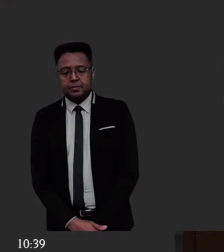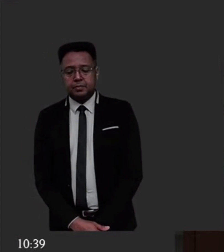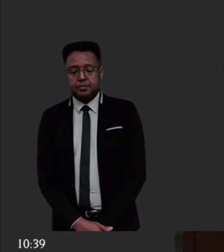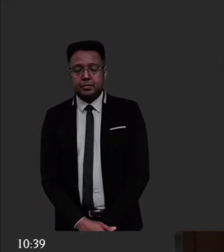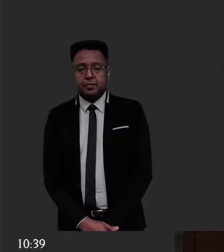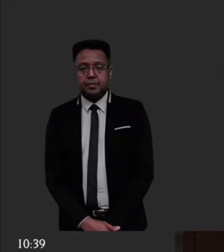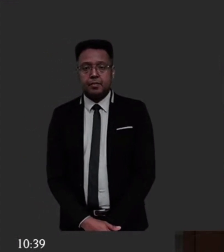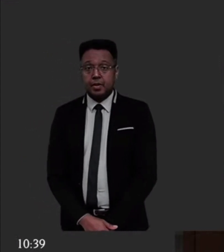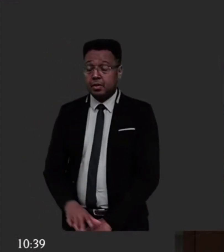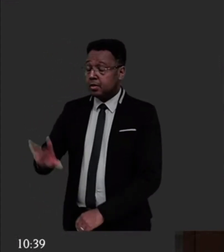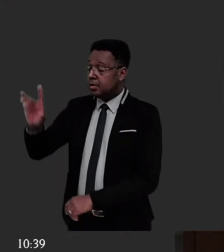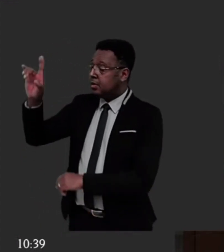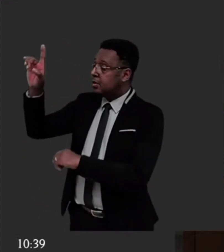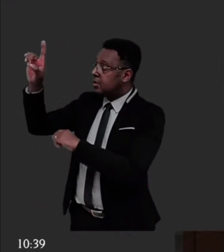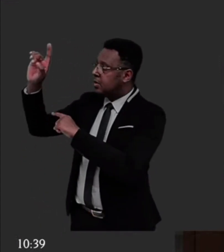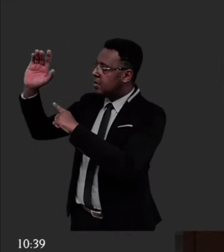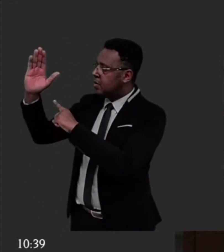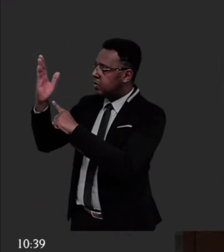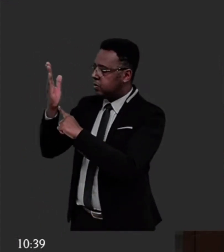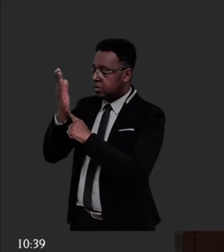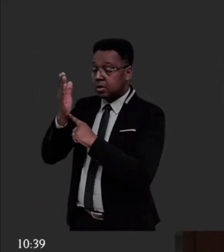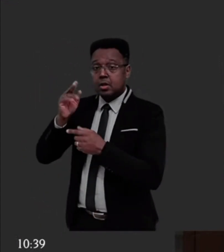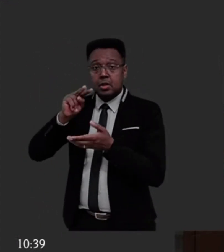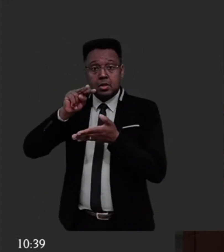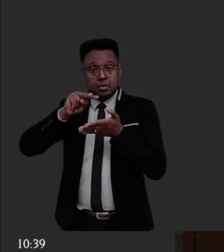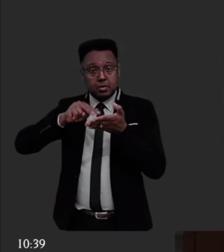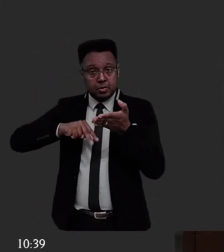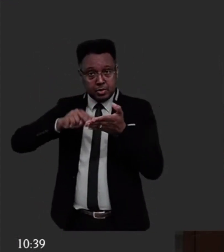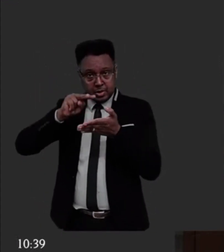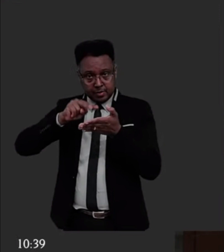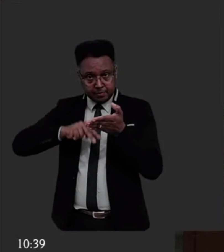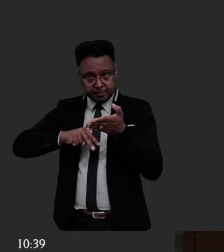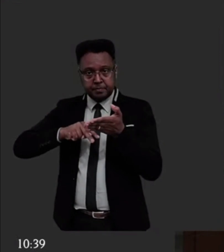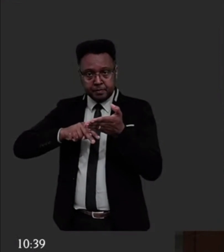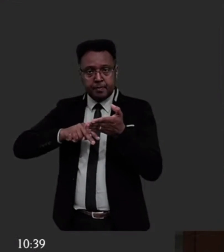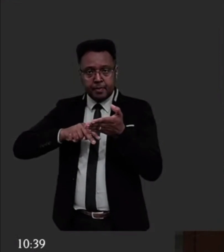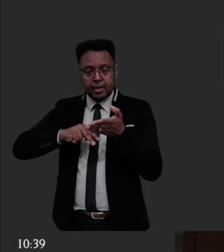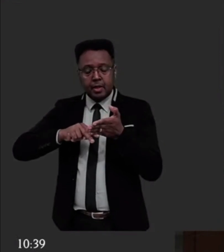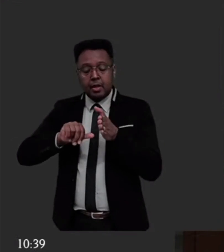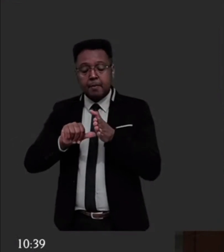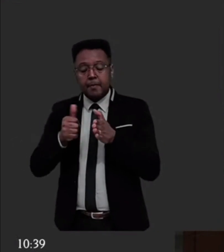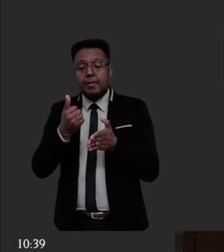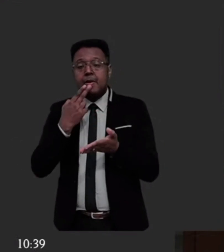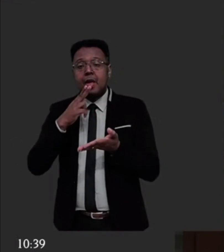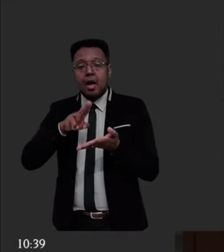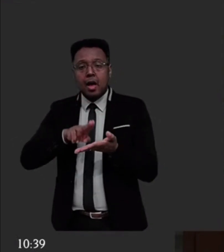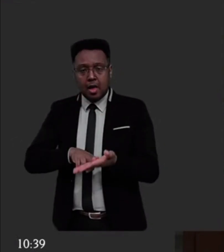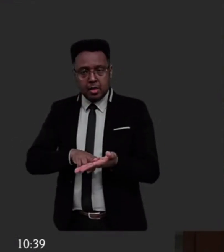Com a ajuda de Deus, vamos ler, irmãos, o primeiro capítulo da primeira carta do apóstolo Paulo a